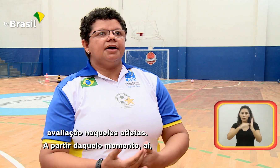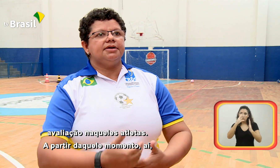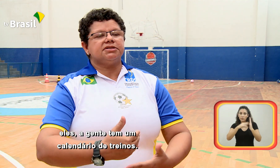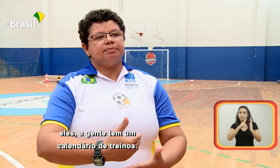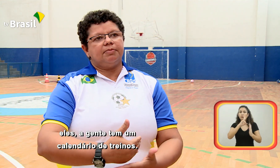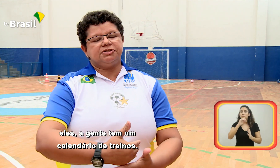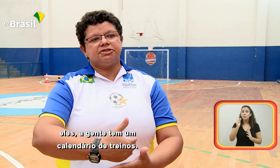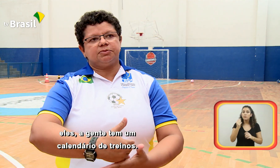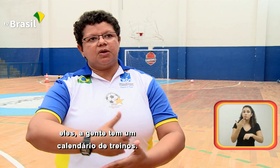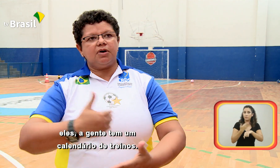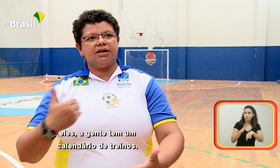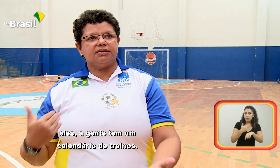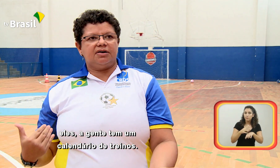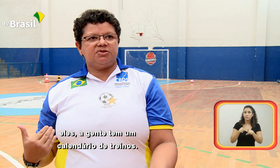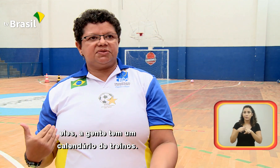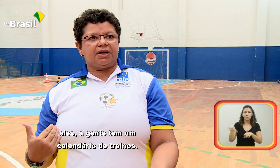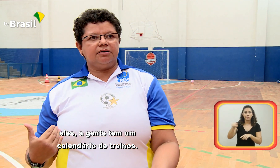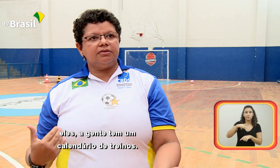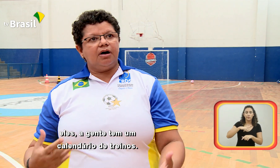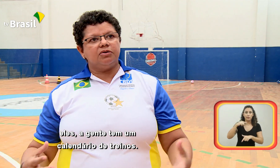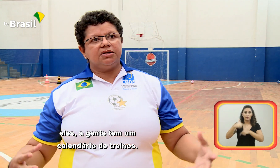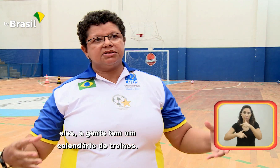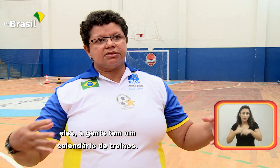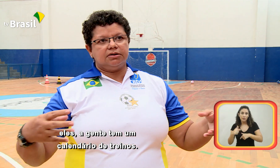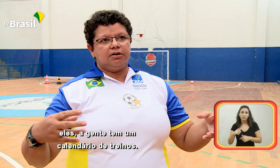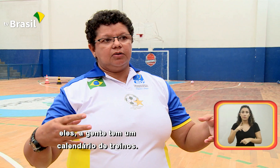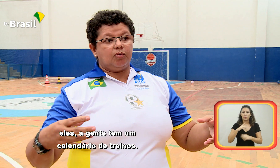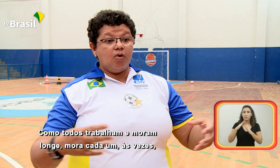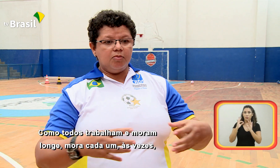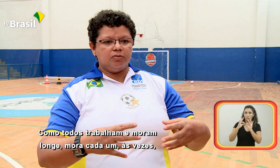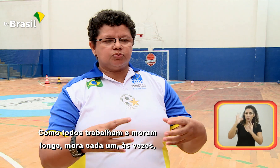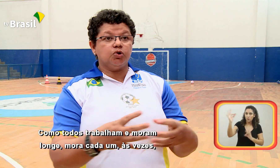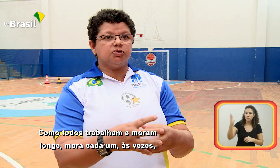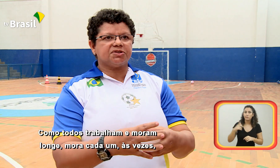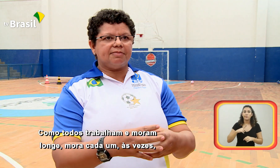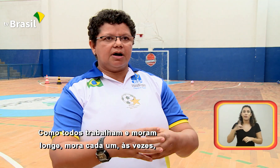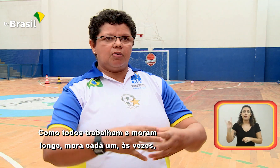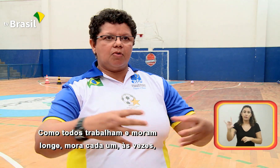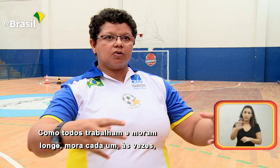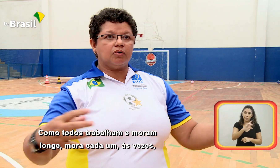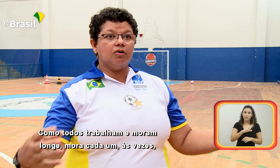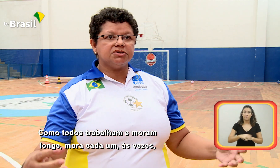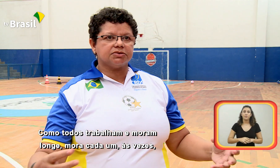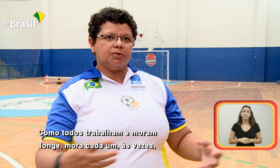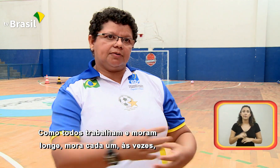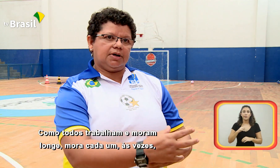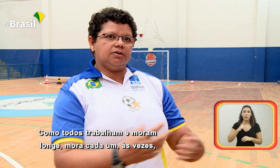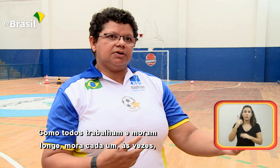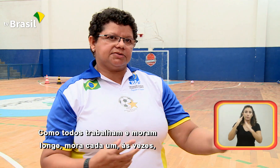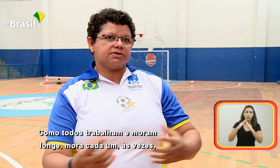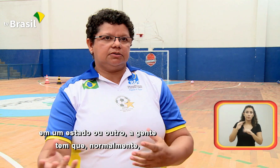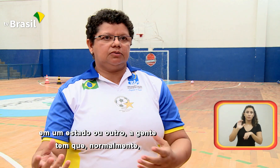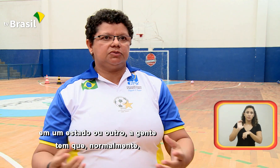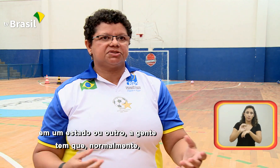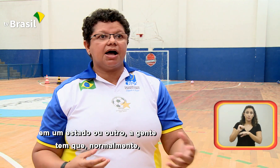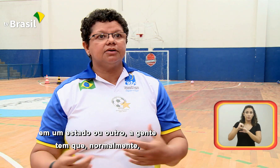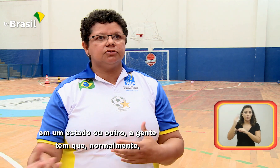aí a gente tem um calendário de treino, onde eles, como todos trabalham e moram longe, moram cada um às vezes em um estado ou